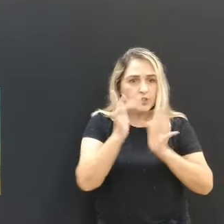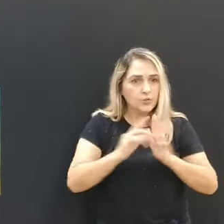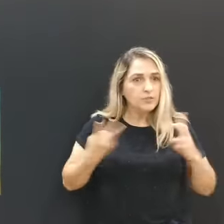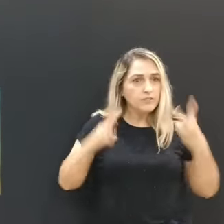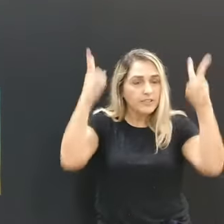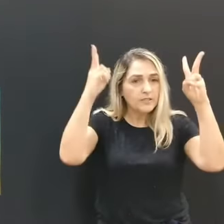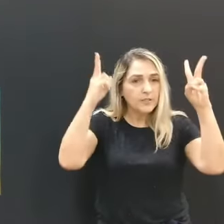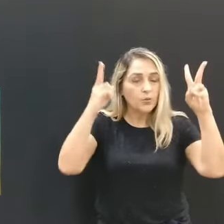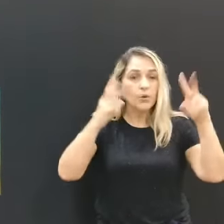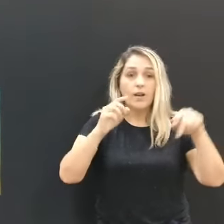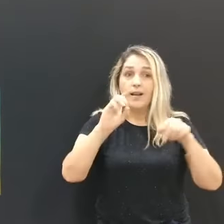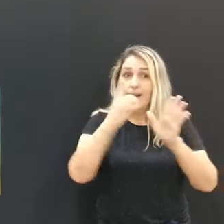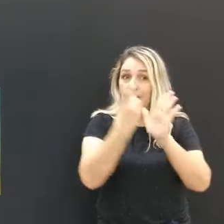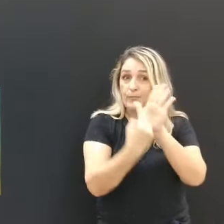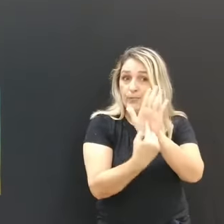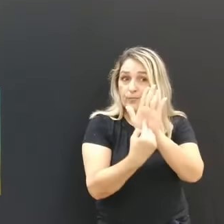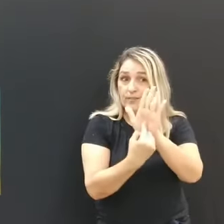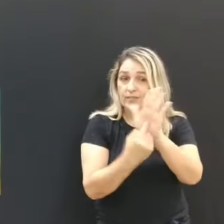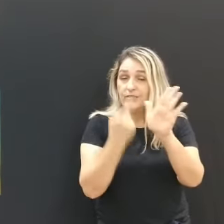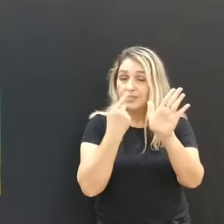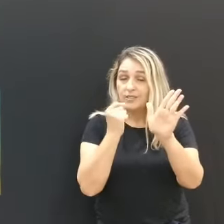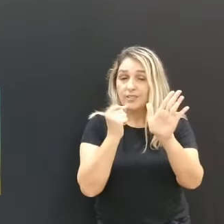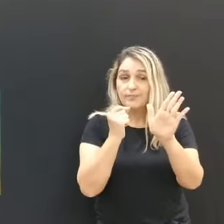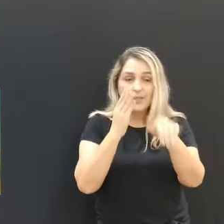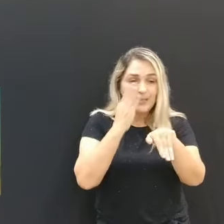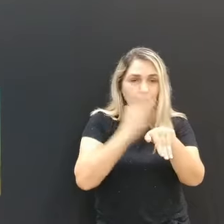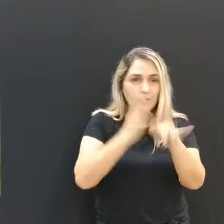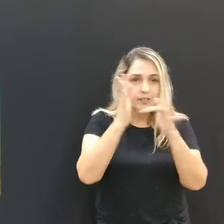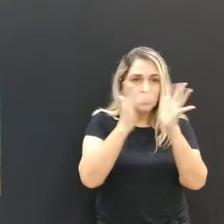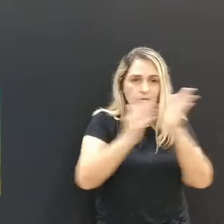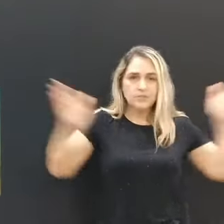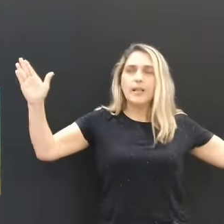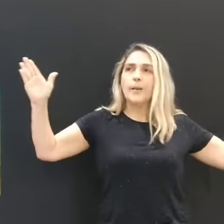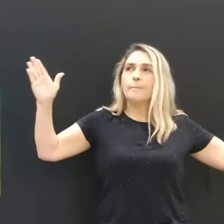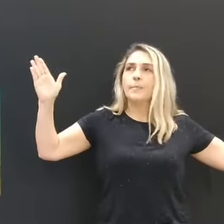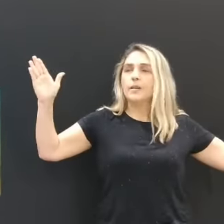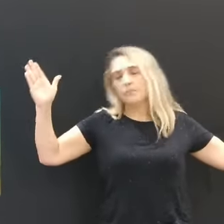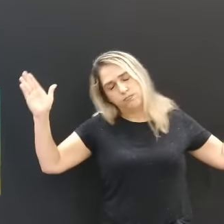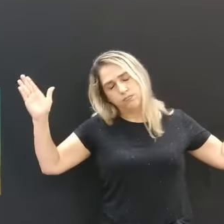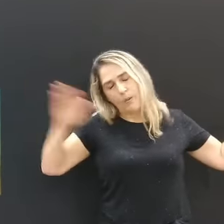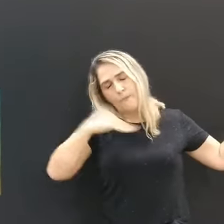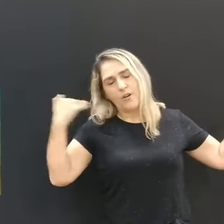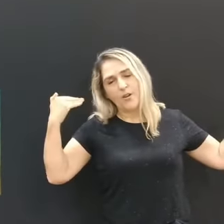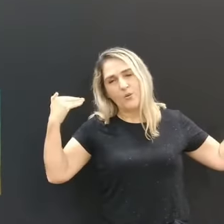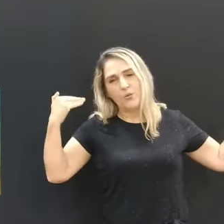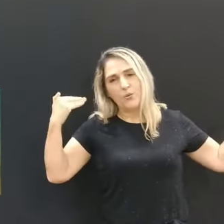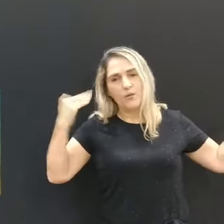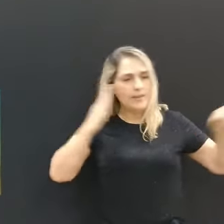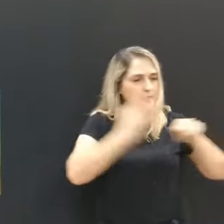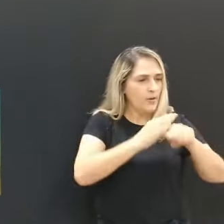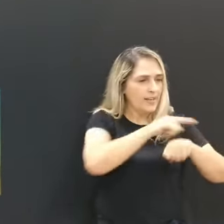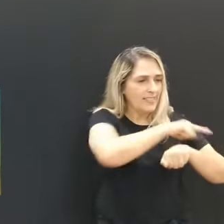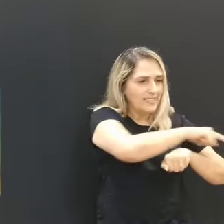nossa vida. Mas a Bíblia diz o quê? Que Jesus venceu. Jesus morreu. Sabemos que o